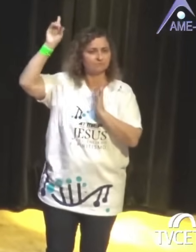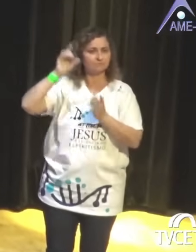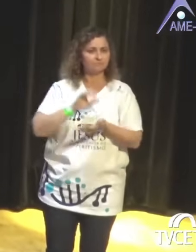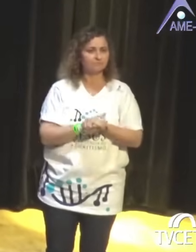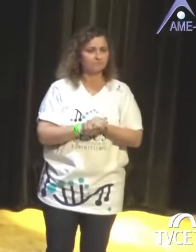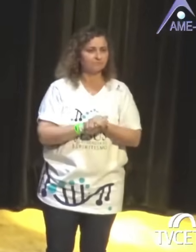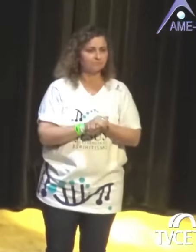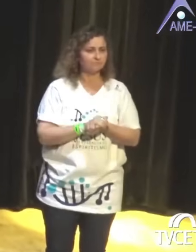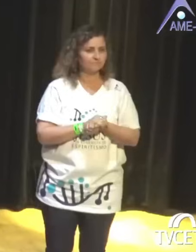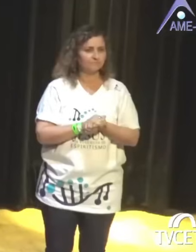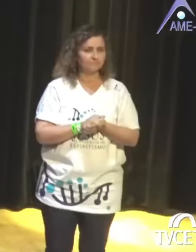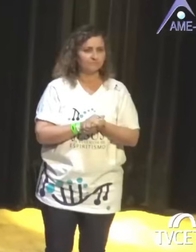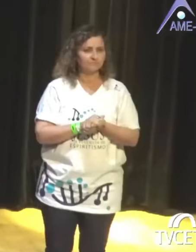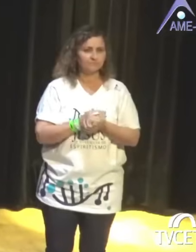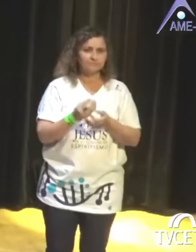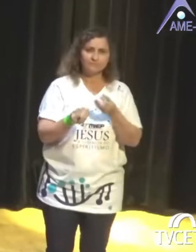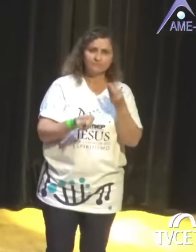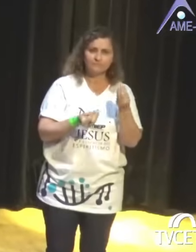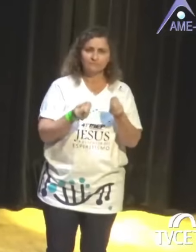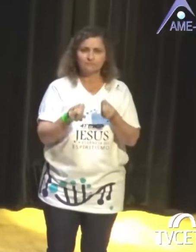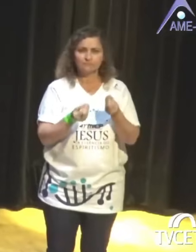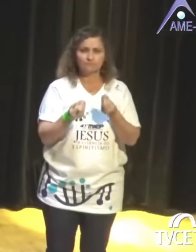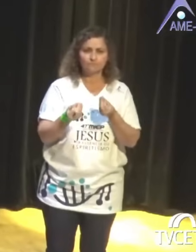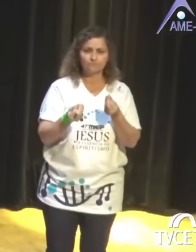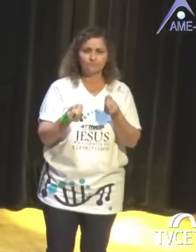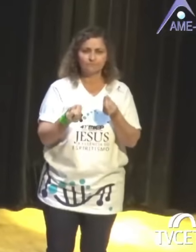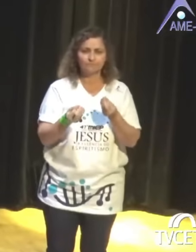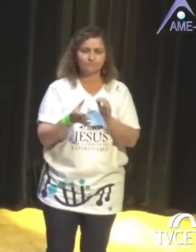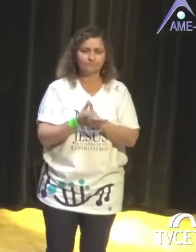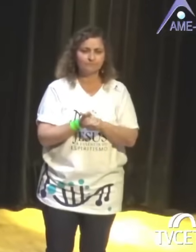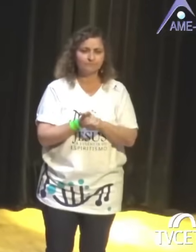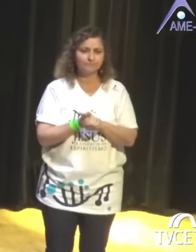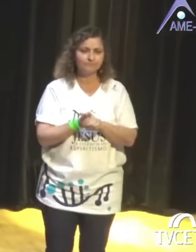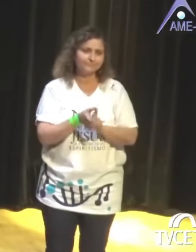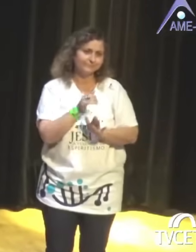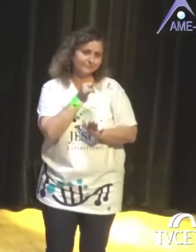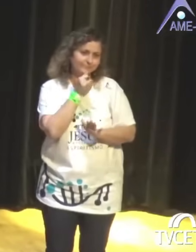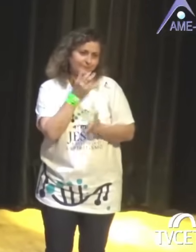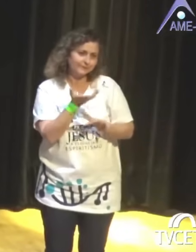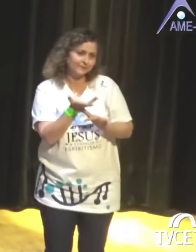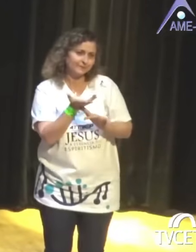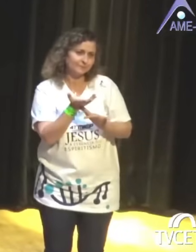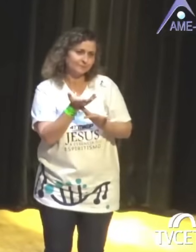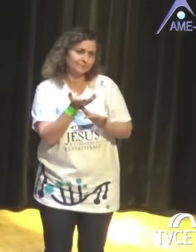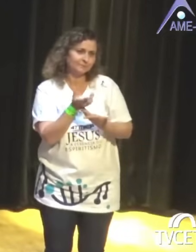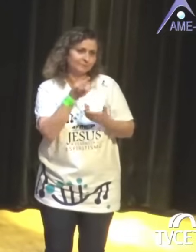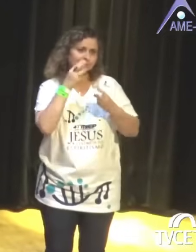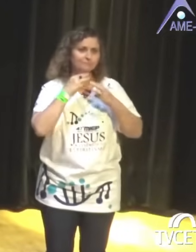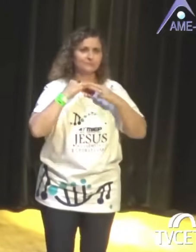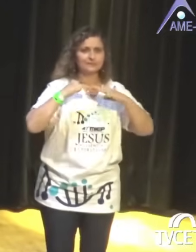Deus é como se fosse assim um uma uma mensagem no